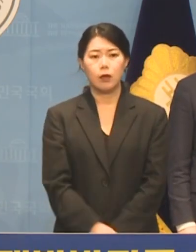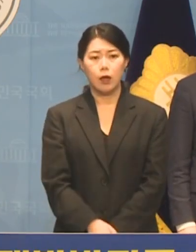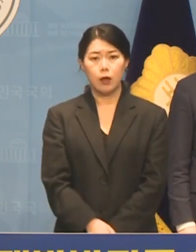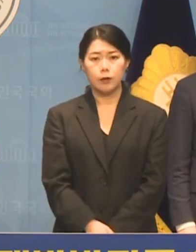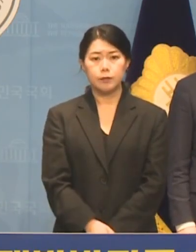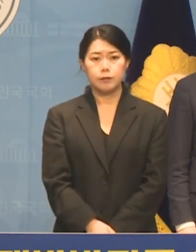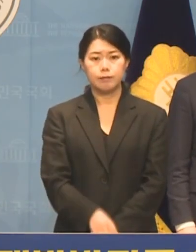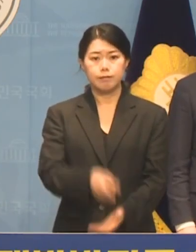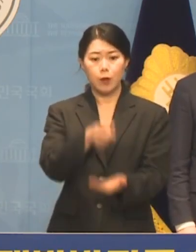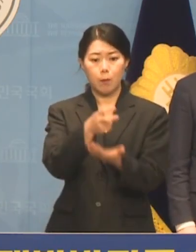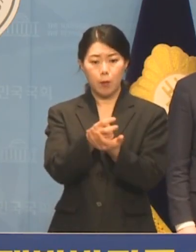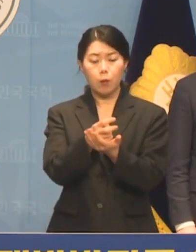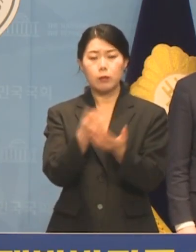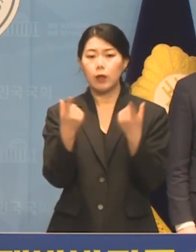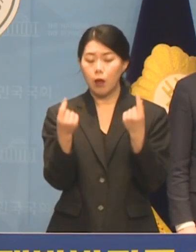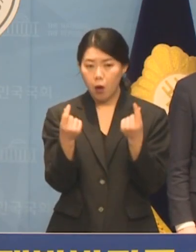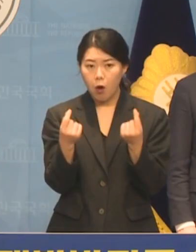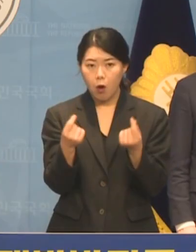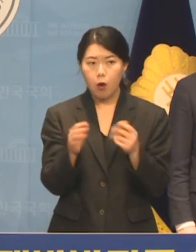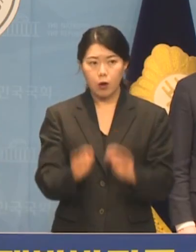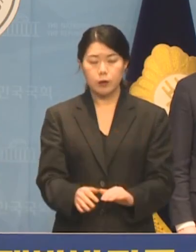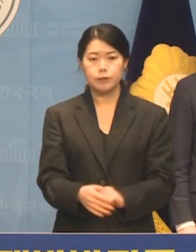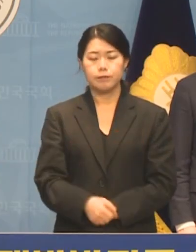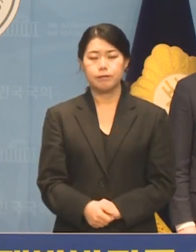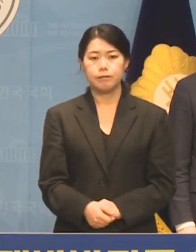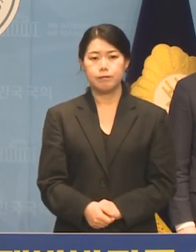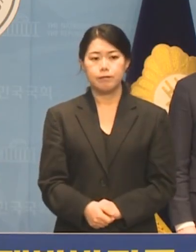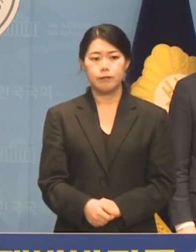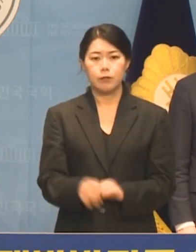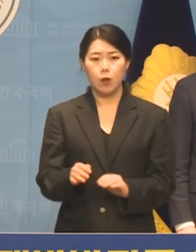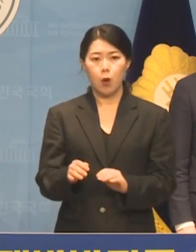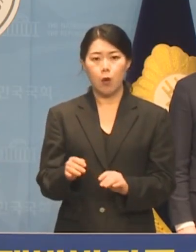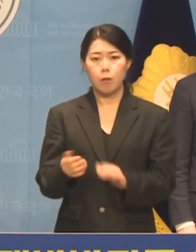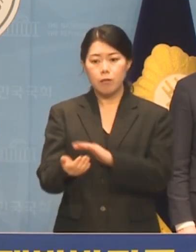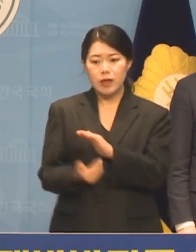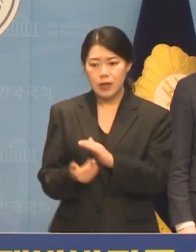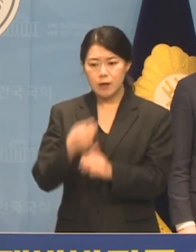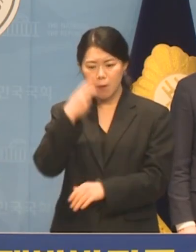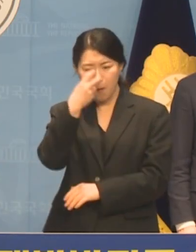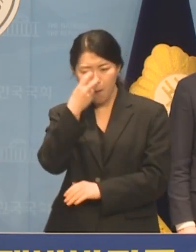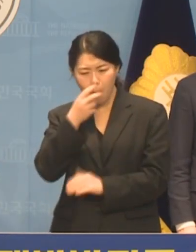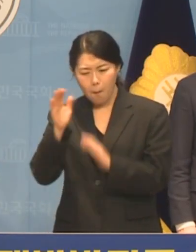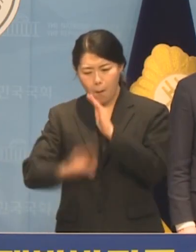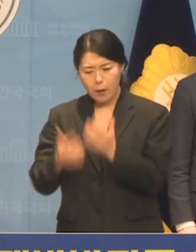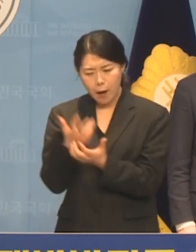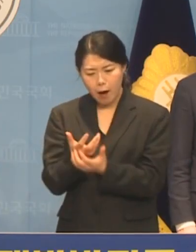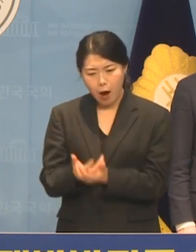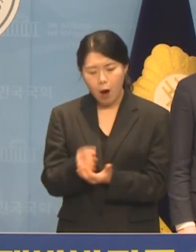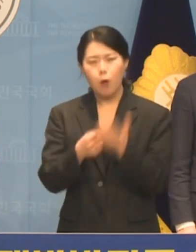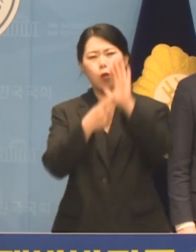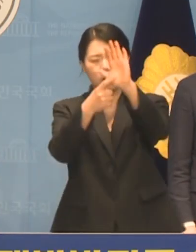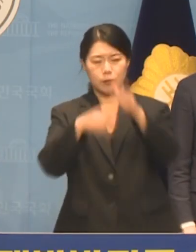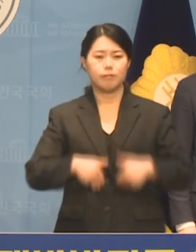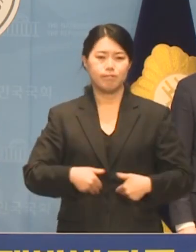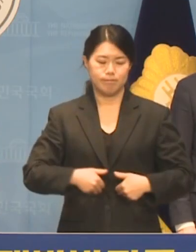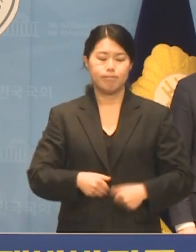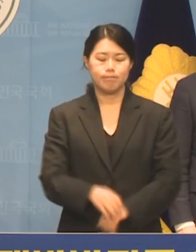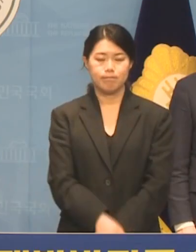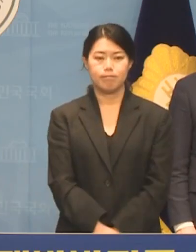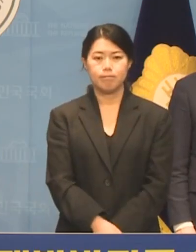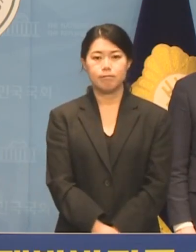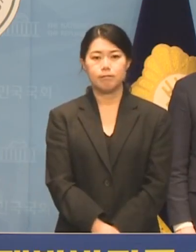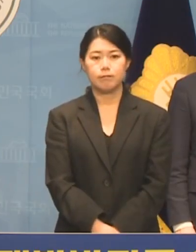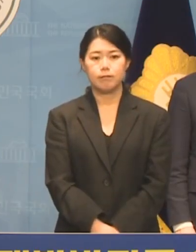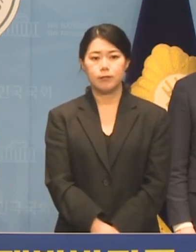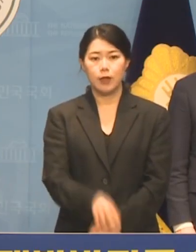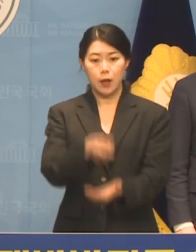취지에 따라서 공적 자원을 투여한 자산들은 기본적으로 공개가 원칙이라고 생각합니다. 이